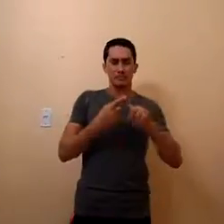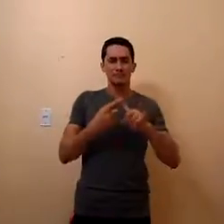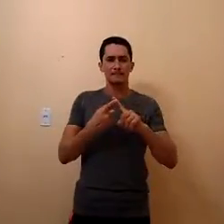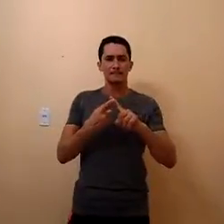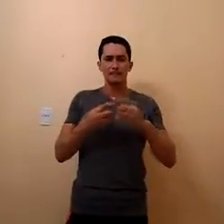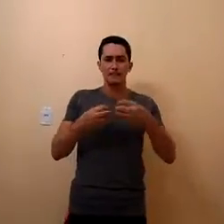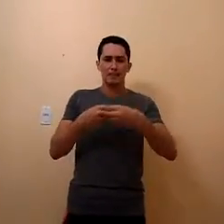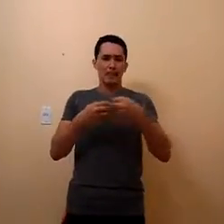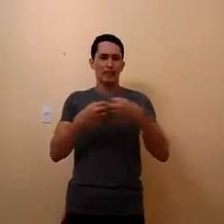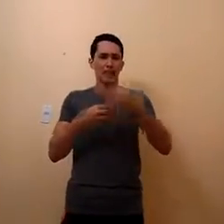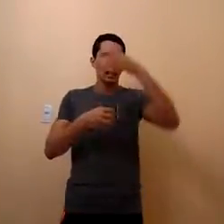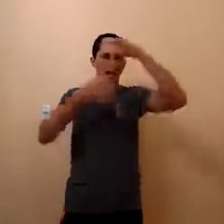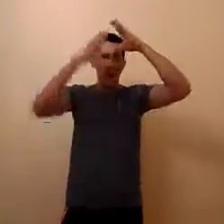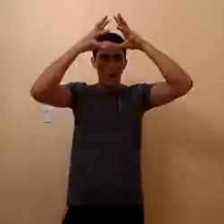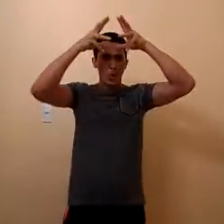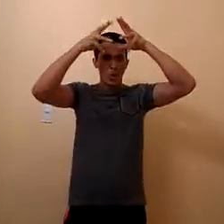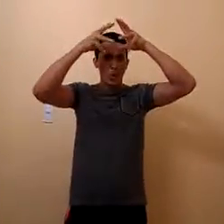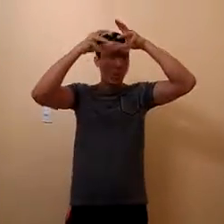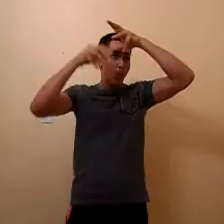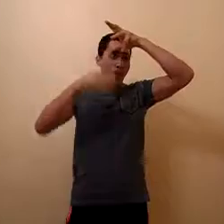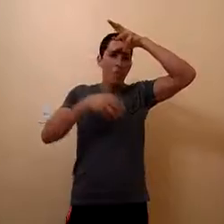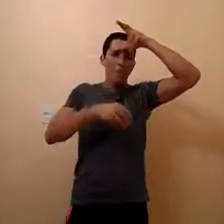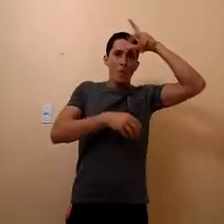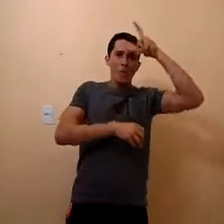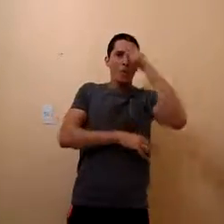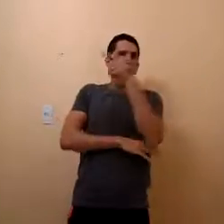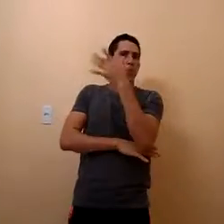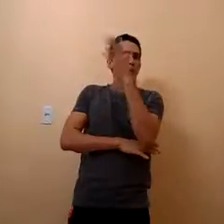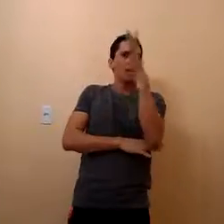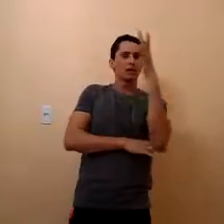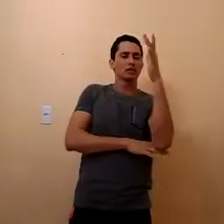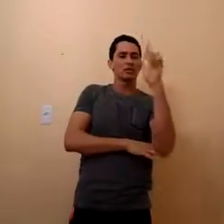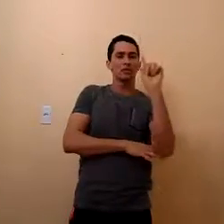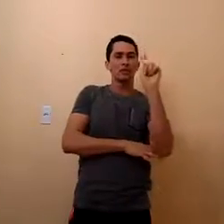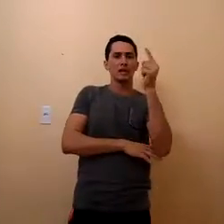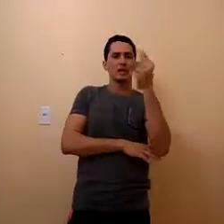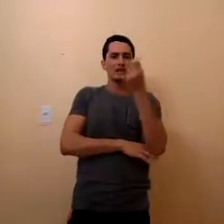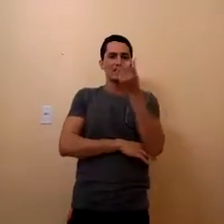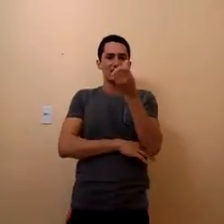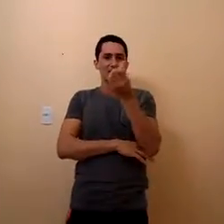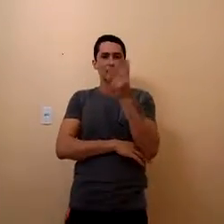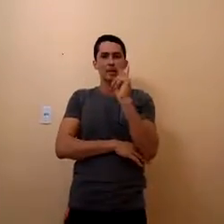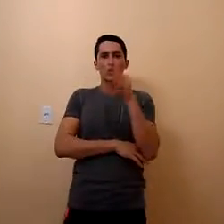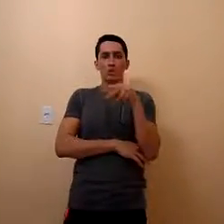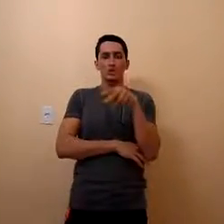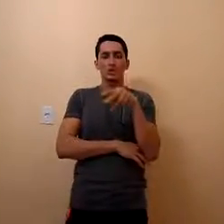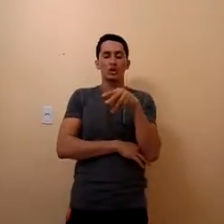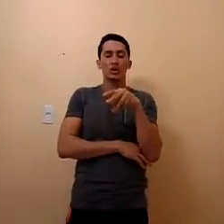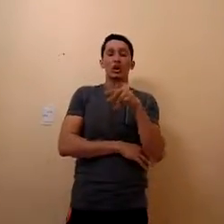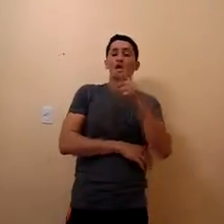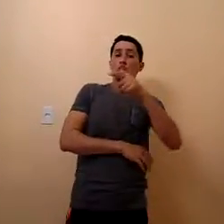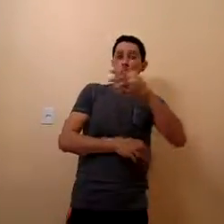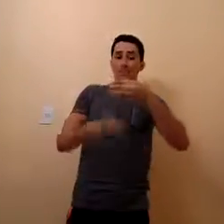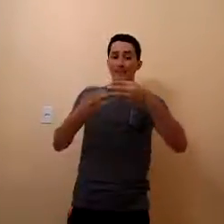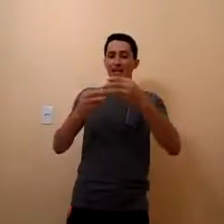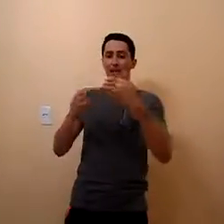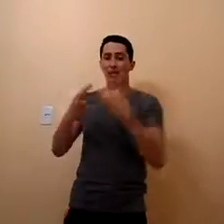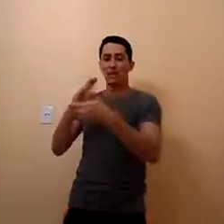de entrada da floresta amazônica, a pouco mais de 1.060 quilômetros de Cuiabá. Em outra mensagem para o Ministério Público, a